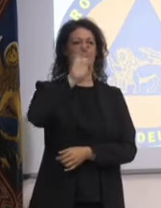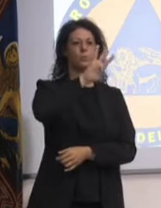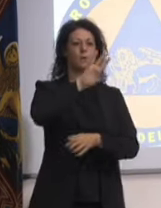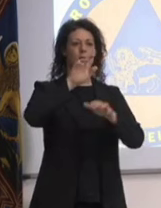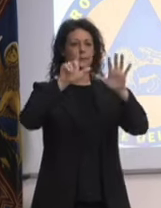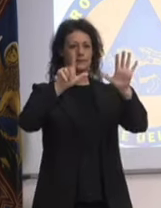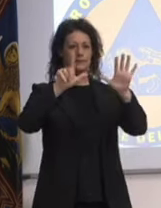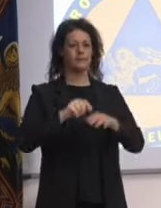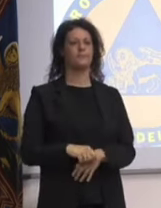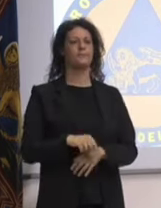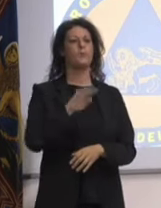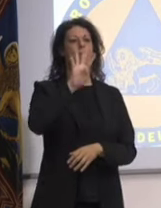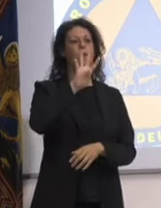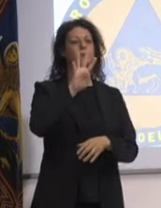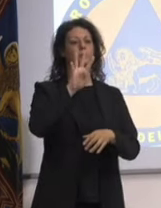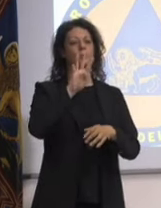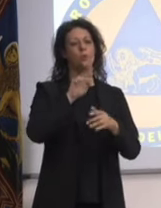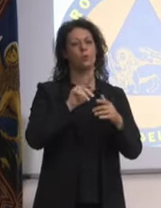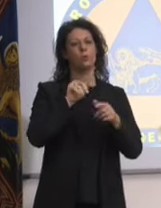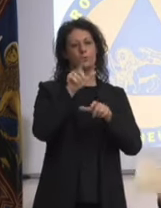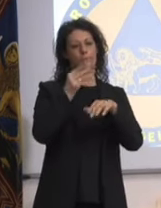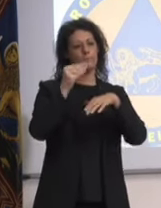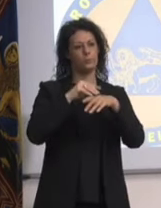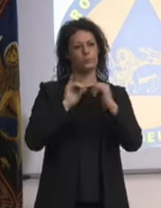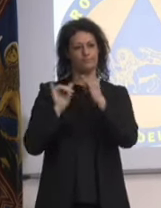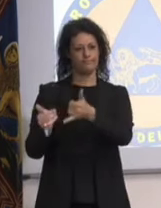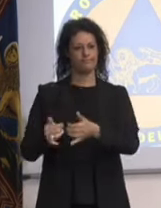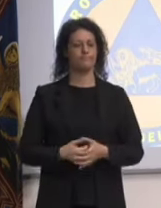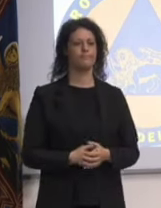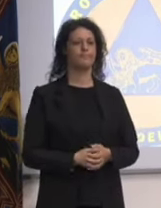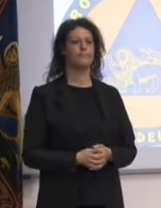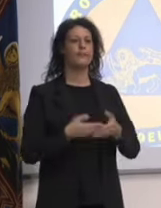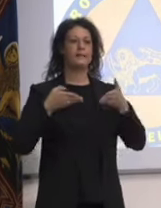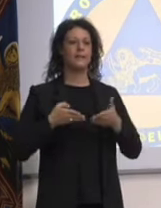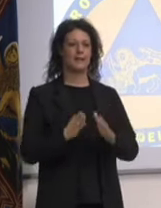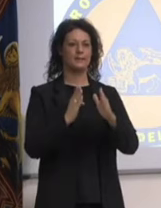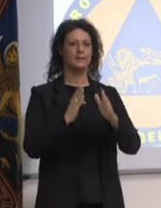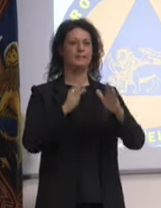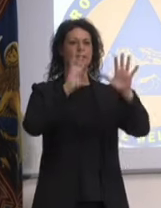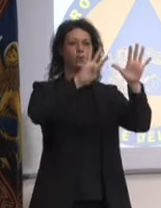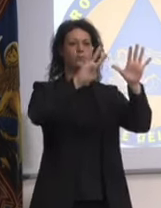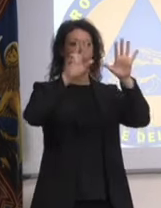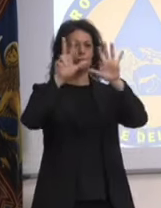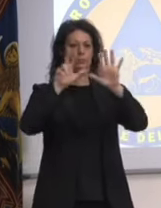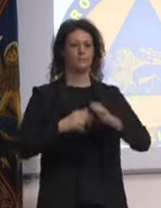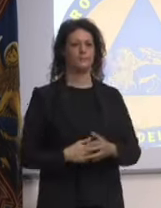3.547, 4 dimessi anche ieri. I nati sono 98.